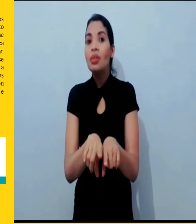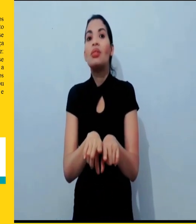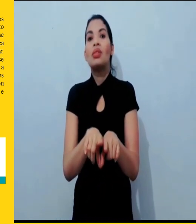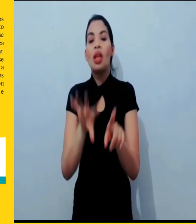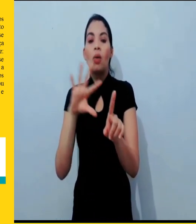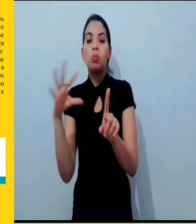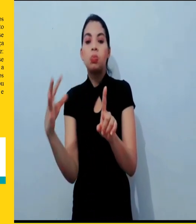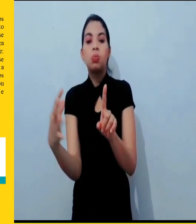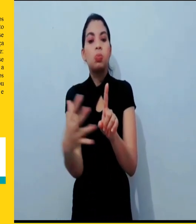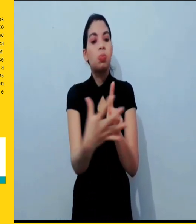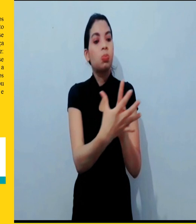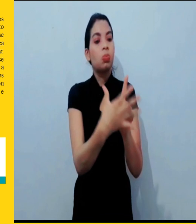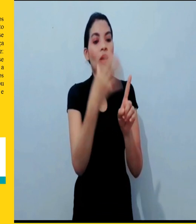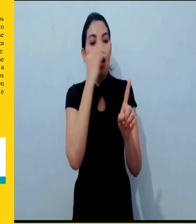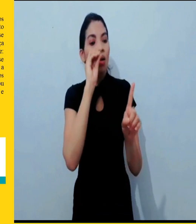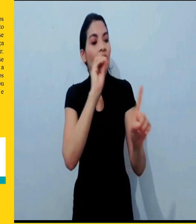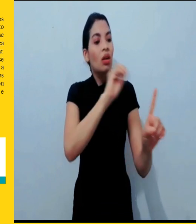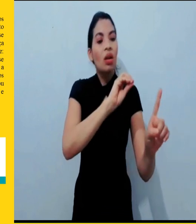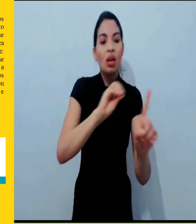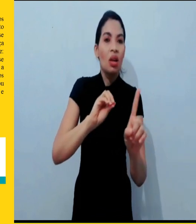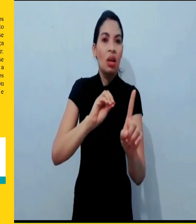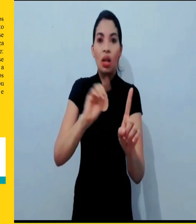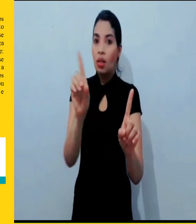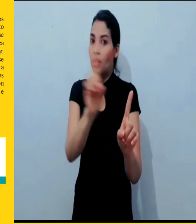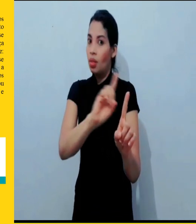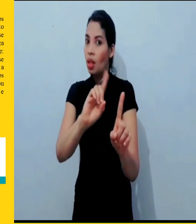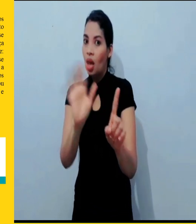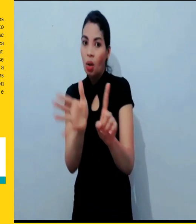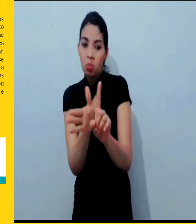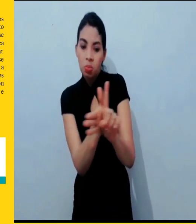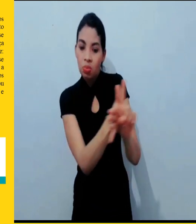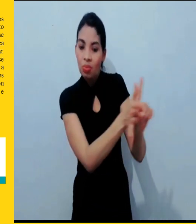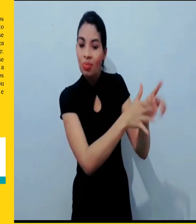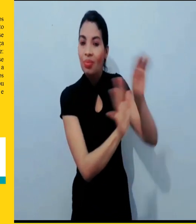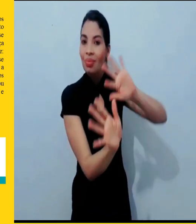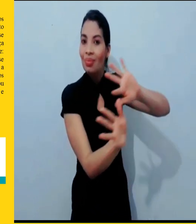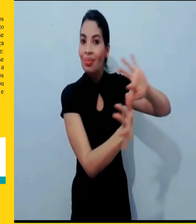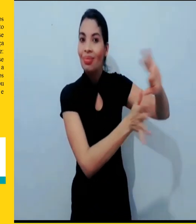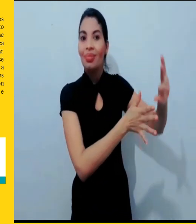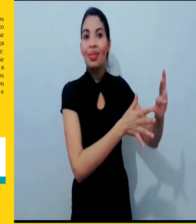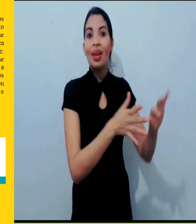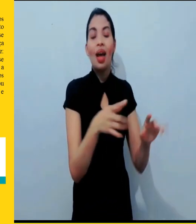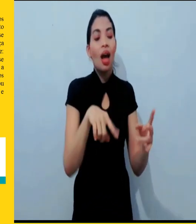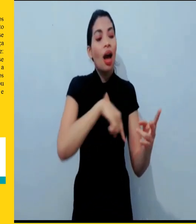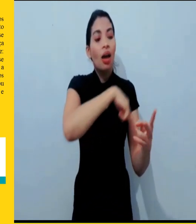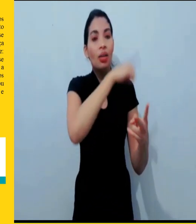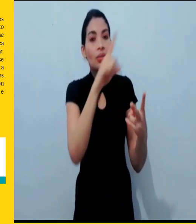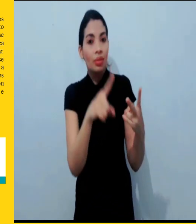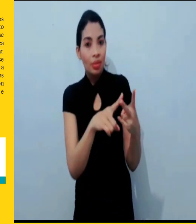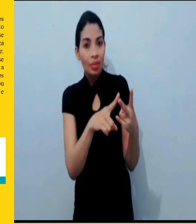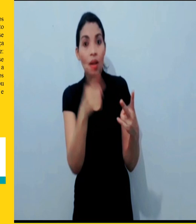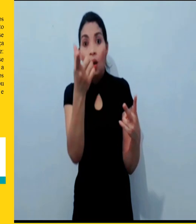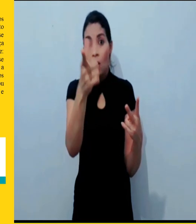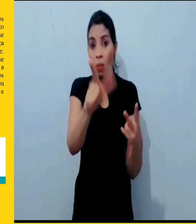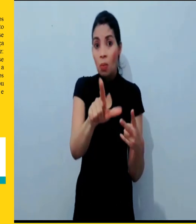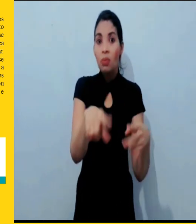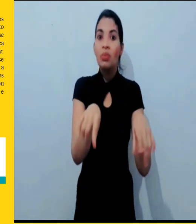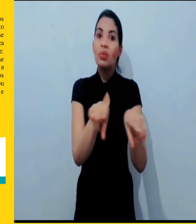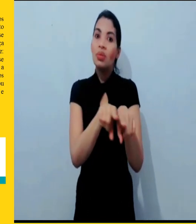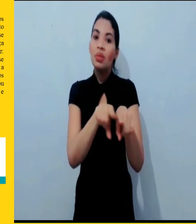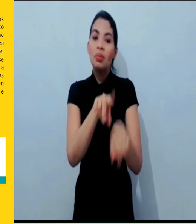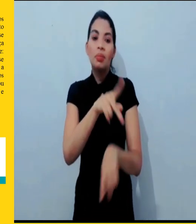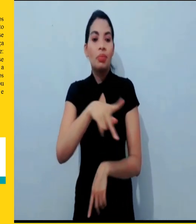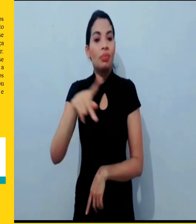diminuir ou extinguir as práticas excludentes e discriminatórias. Outro desafio é